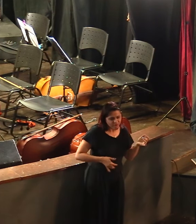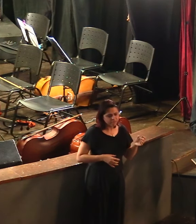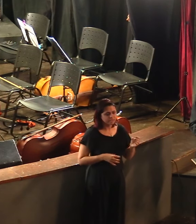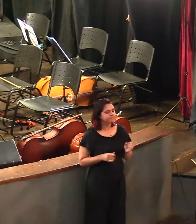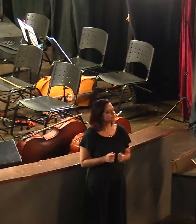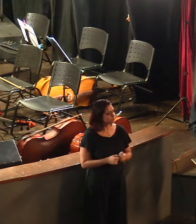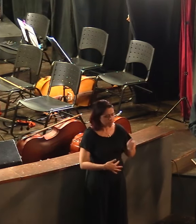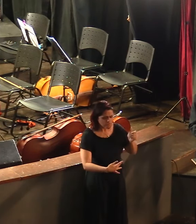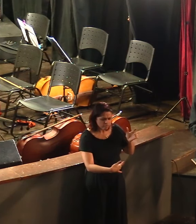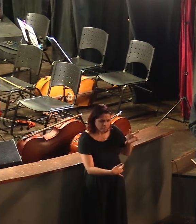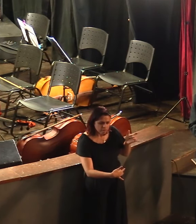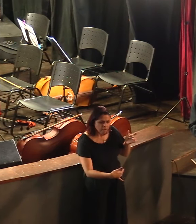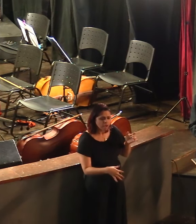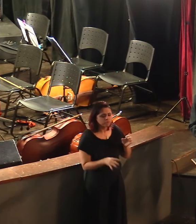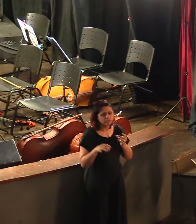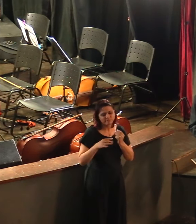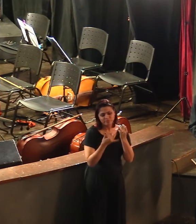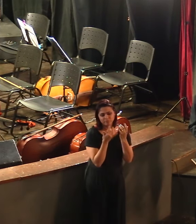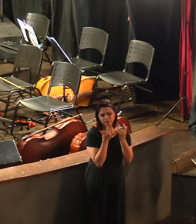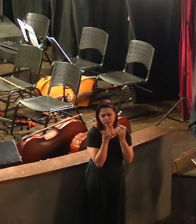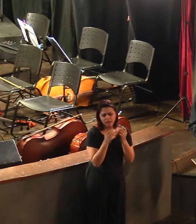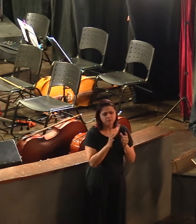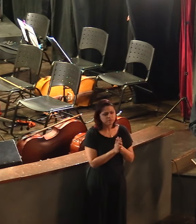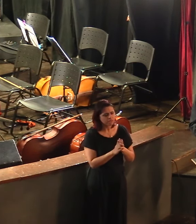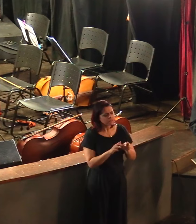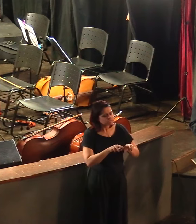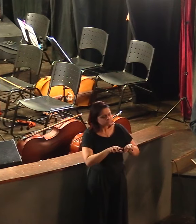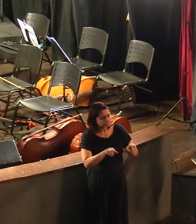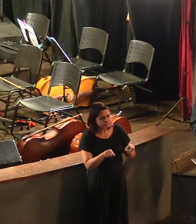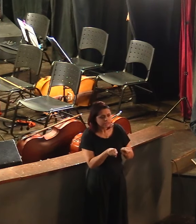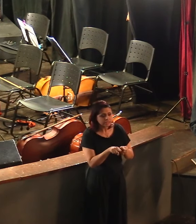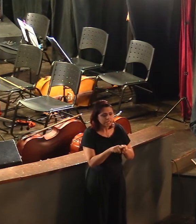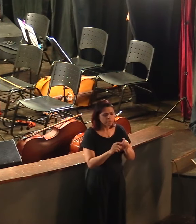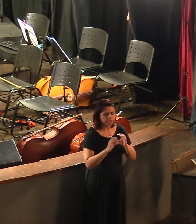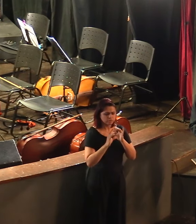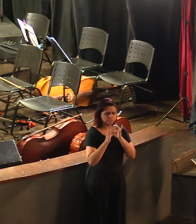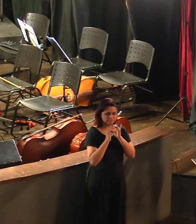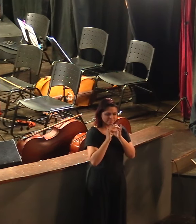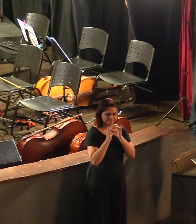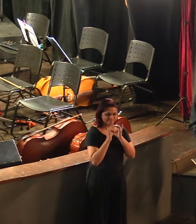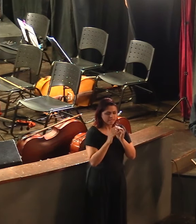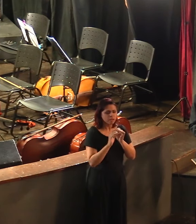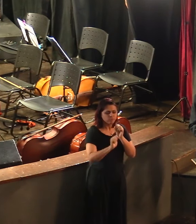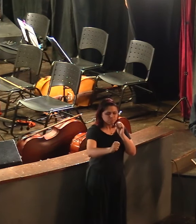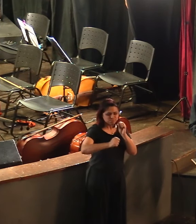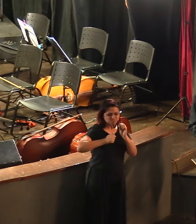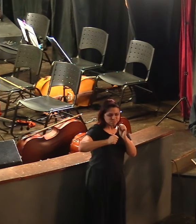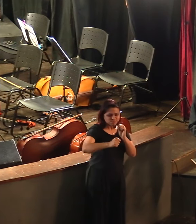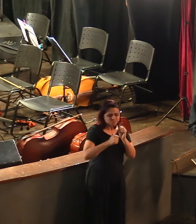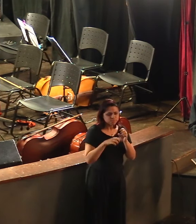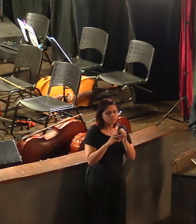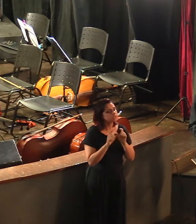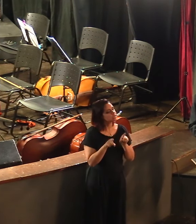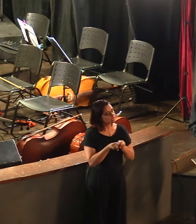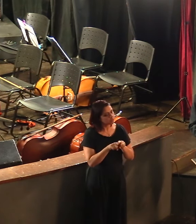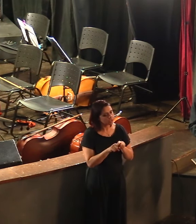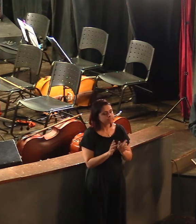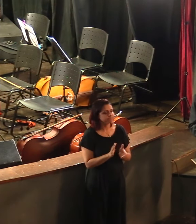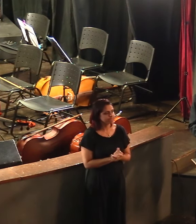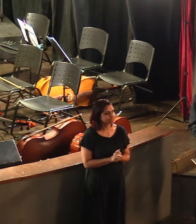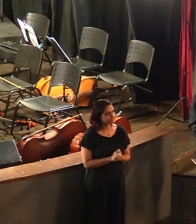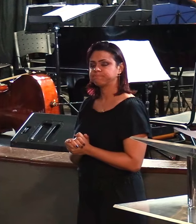violoncelos, flautas, transversais, clarinete, trompete, trombone e